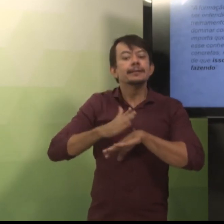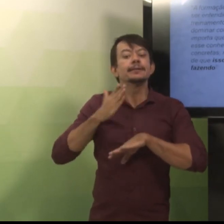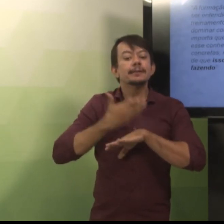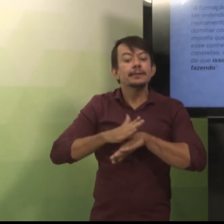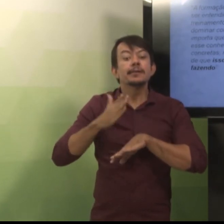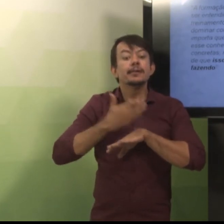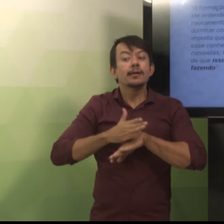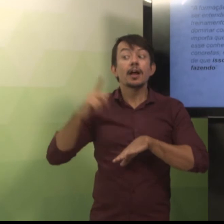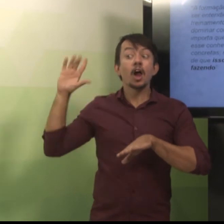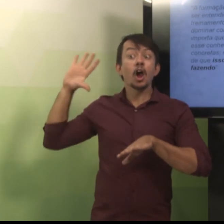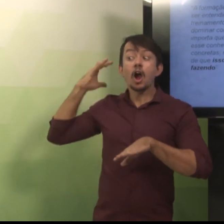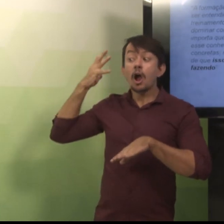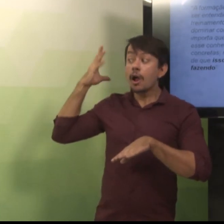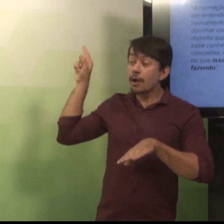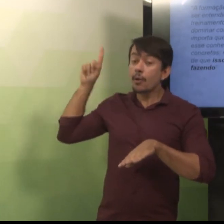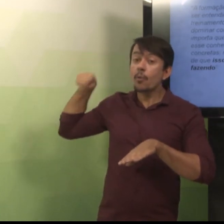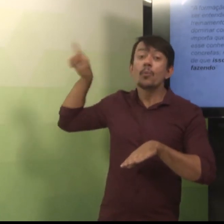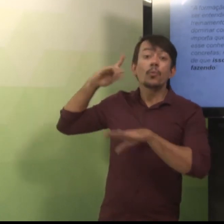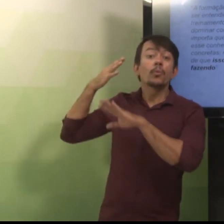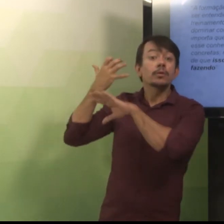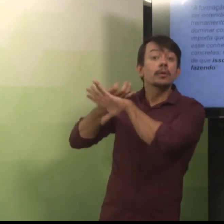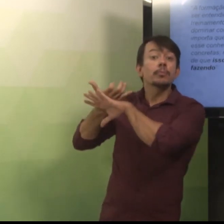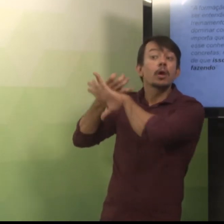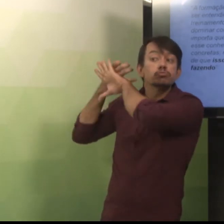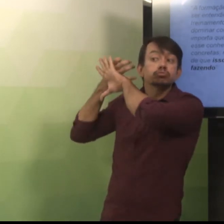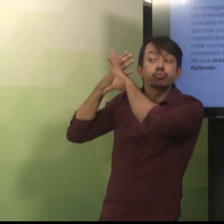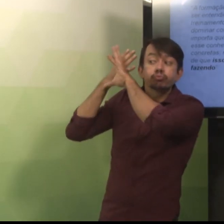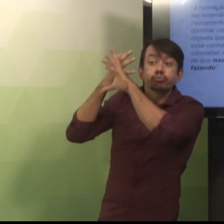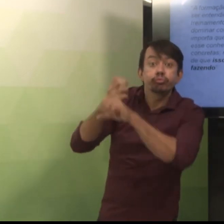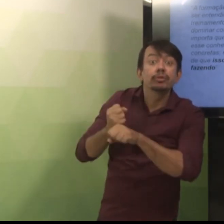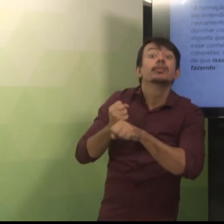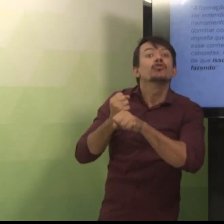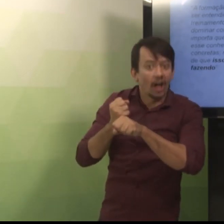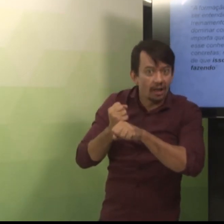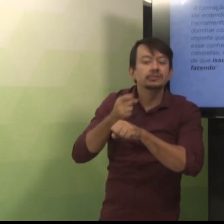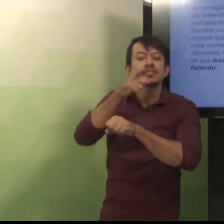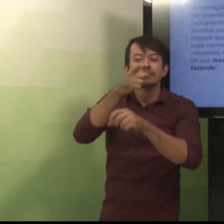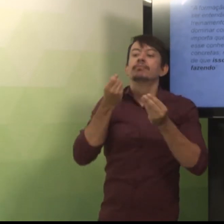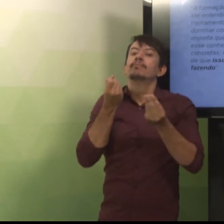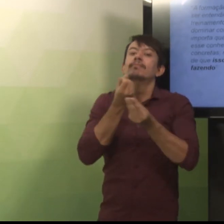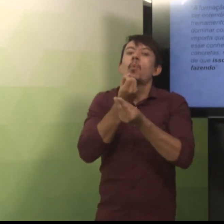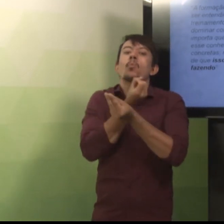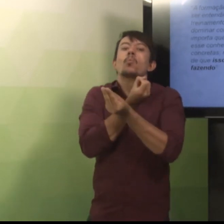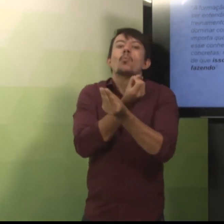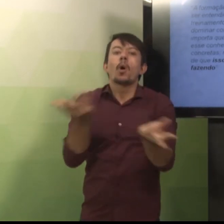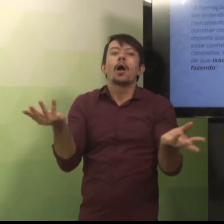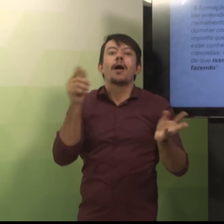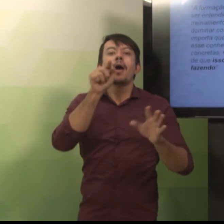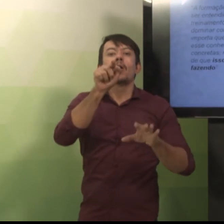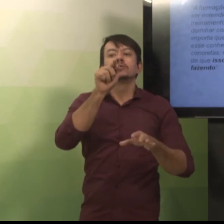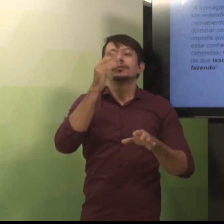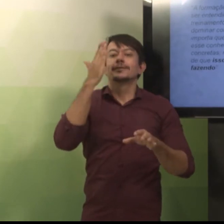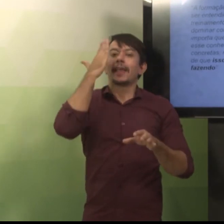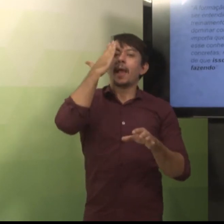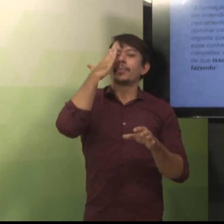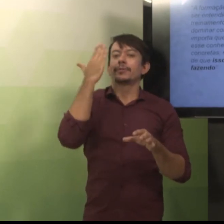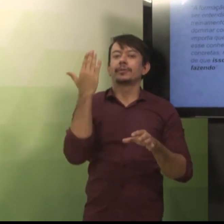Vocês vão a espaços desenvolver a prática, a partir de todo o conhecimento que lhes foram